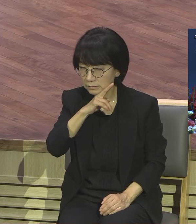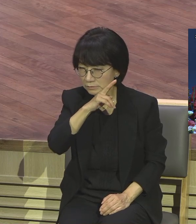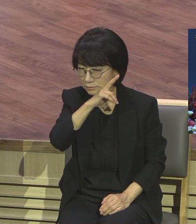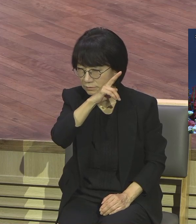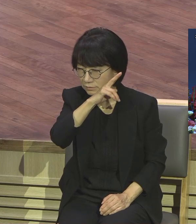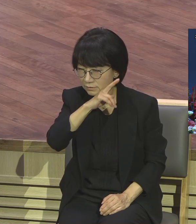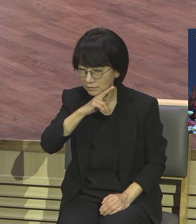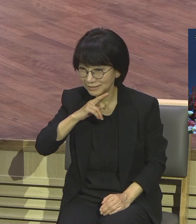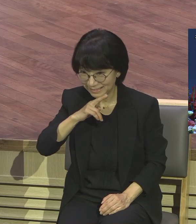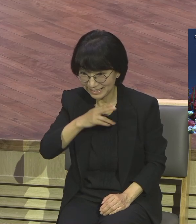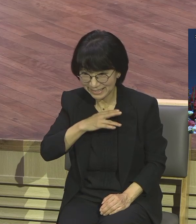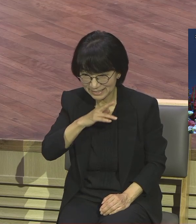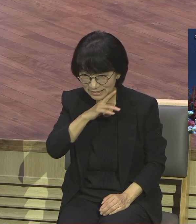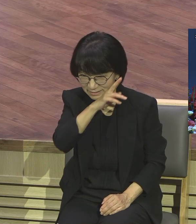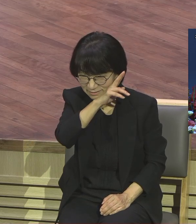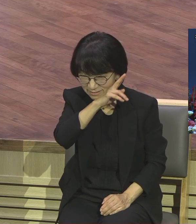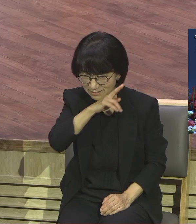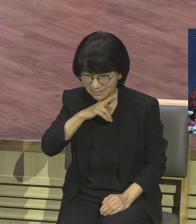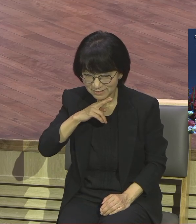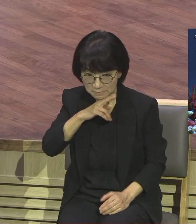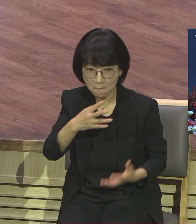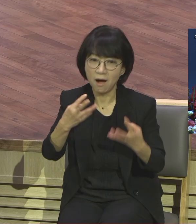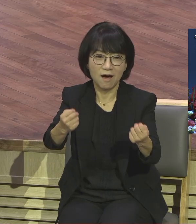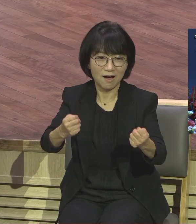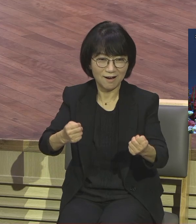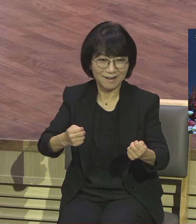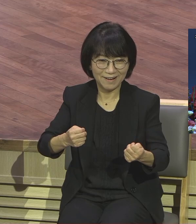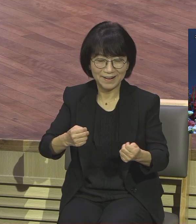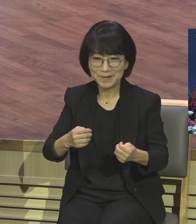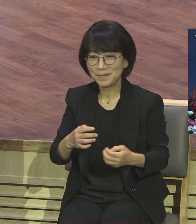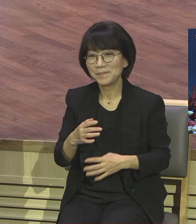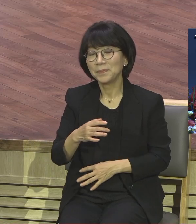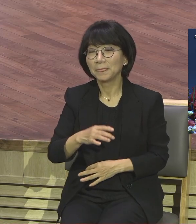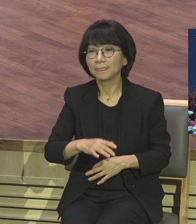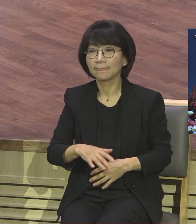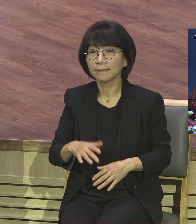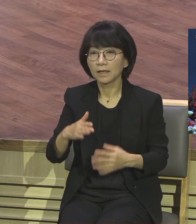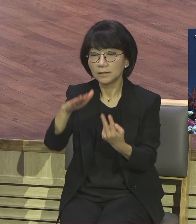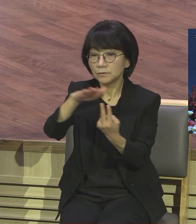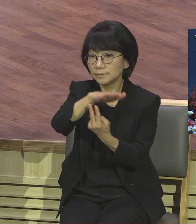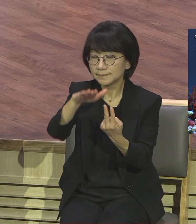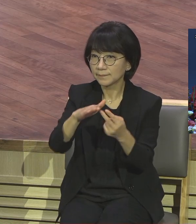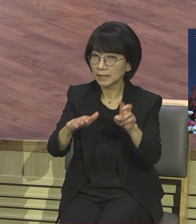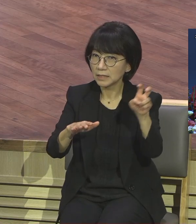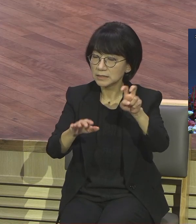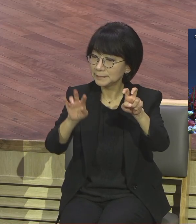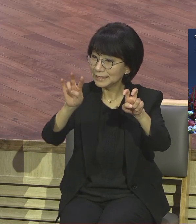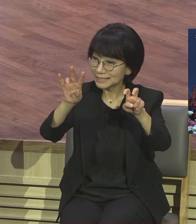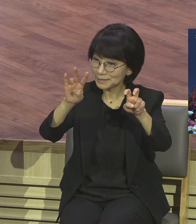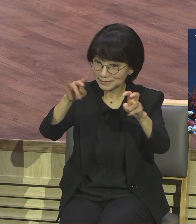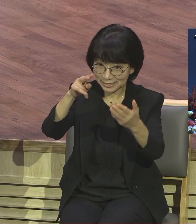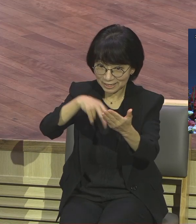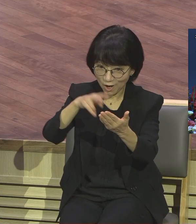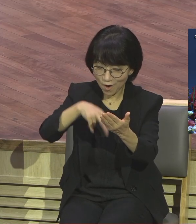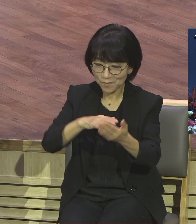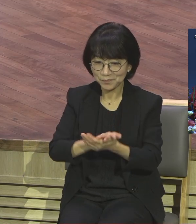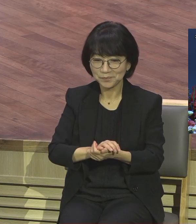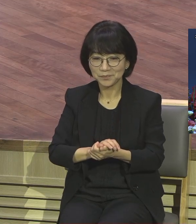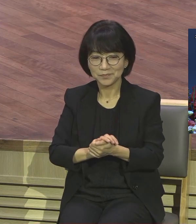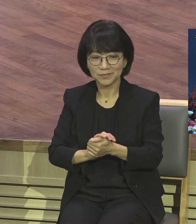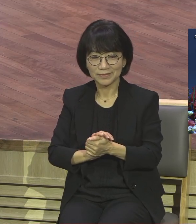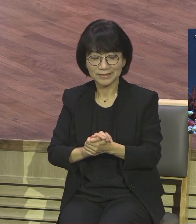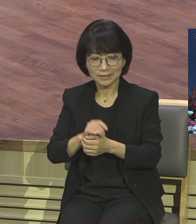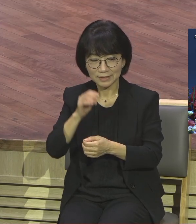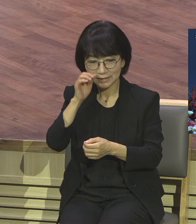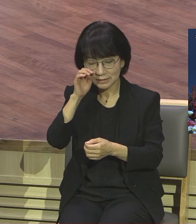찬송도 그런 거 부르죠. 의심 많은 도마처럼. 대표적으로 이 요한복음 20장 24절 이하에 보면 도마가